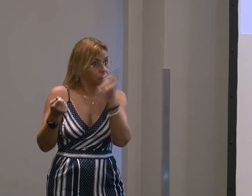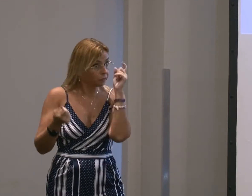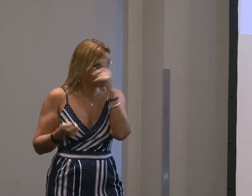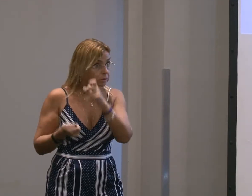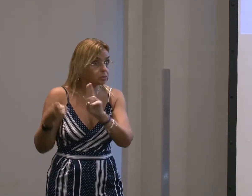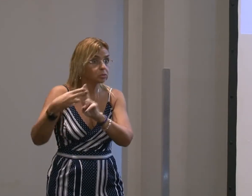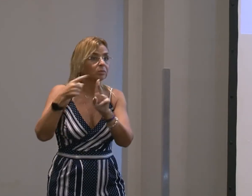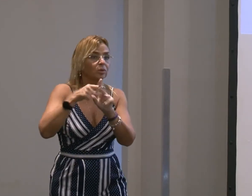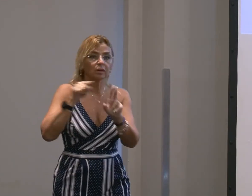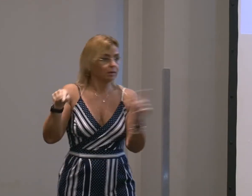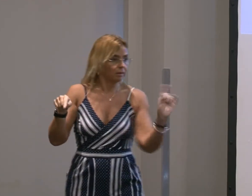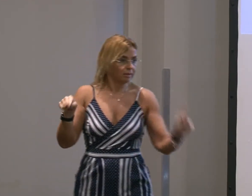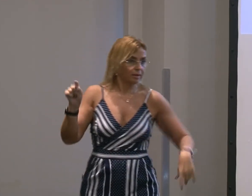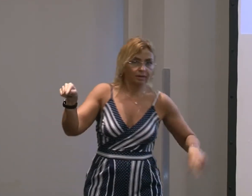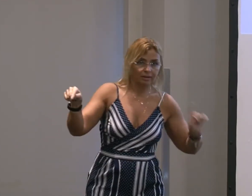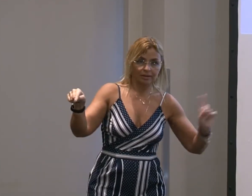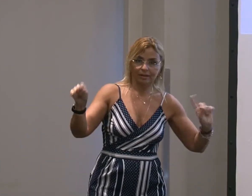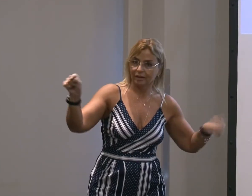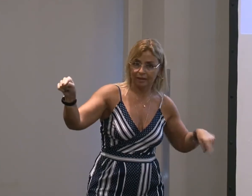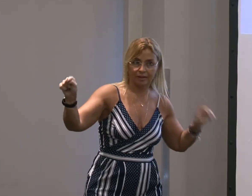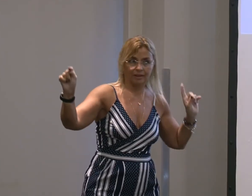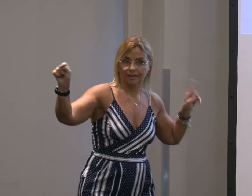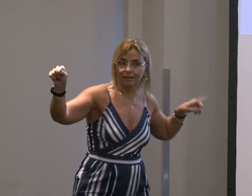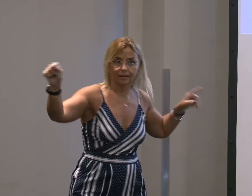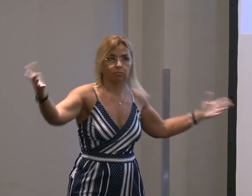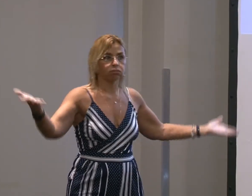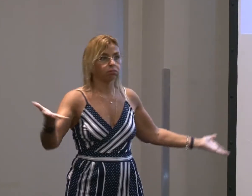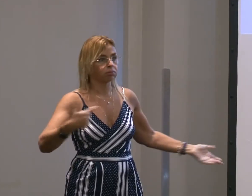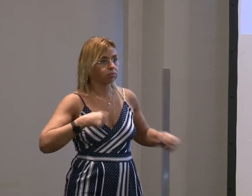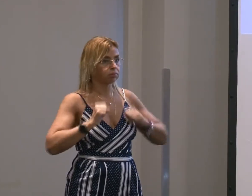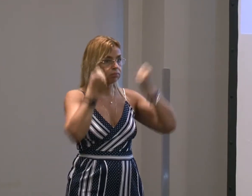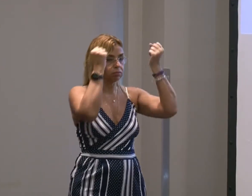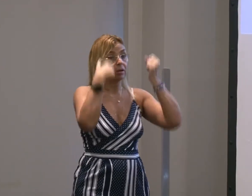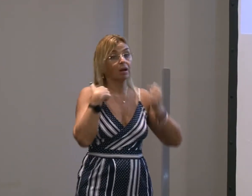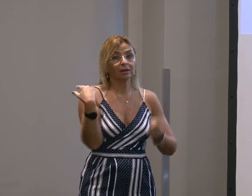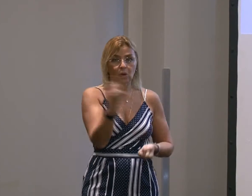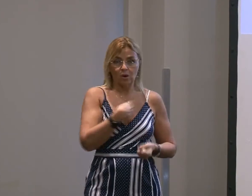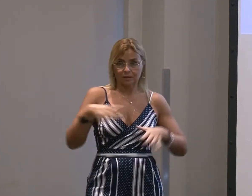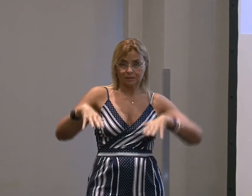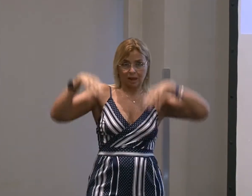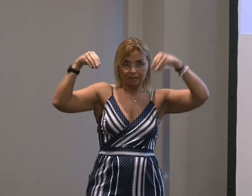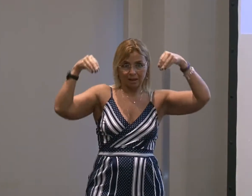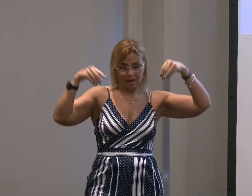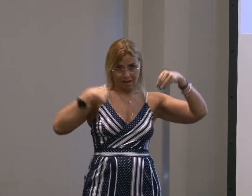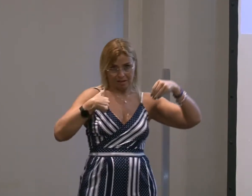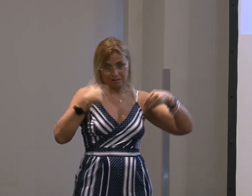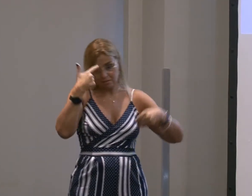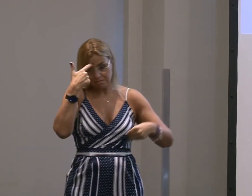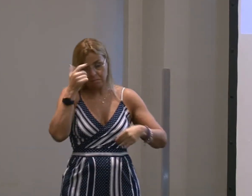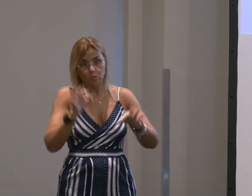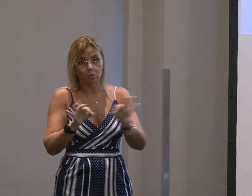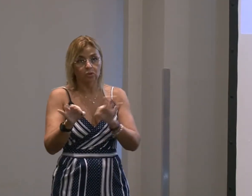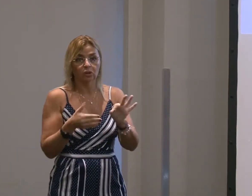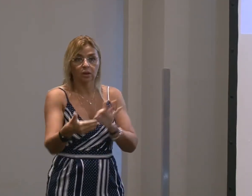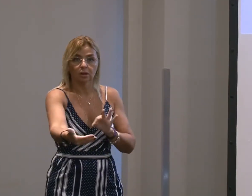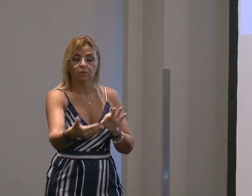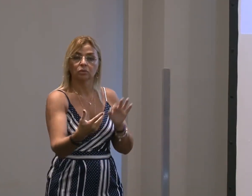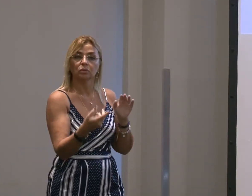que já são programas governamentais e programas que podem nos atender. Na Santa Casa,